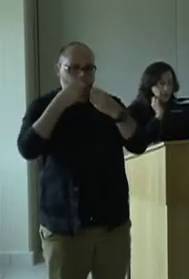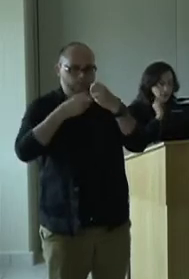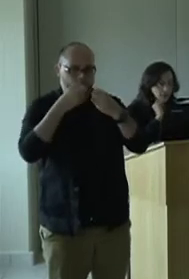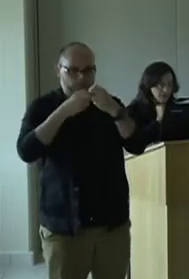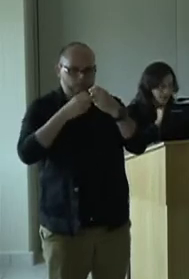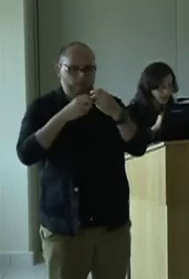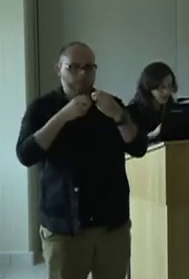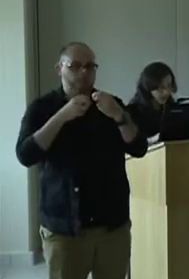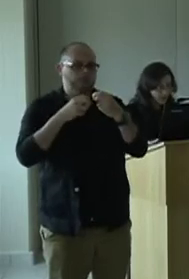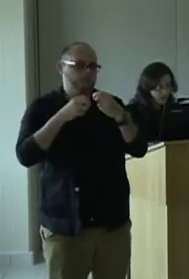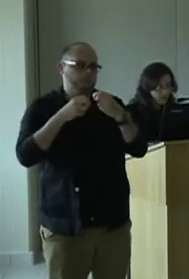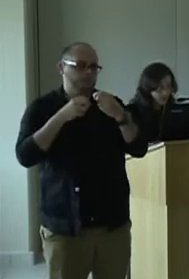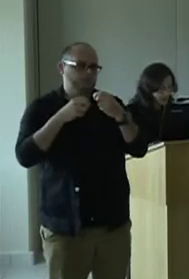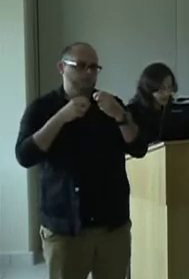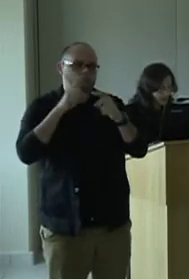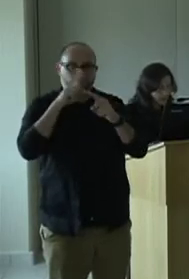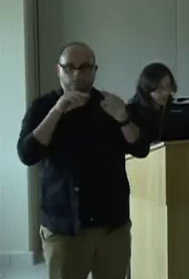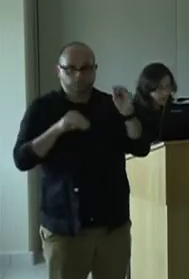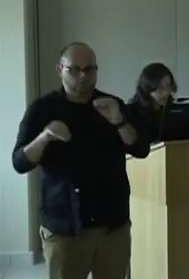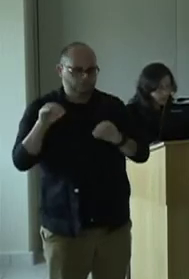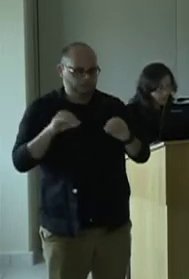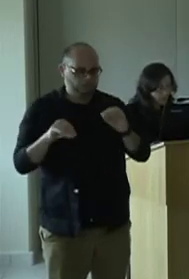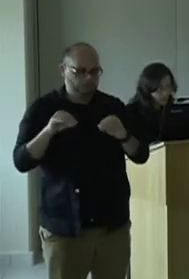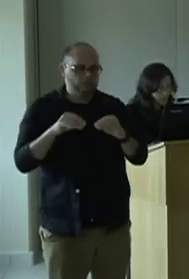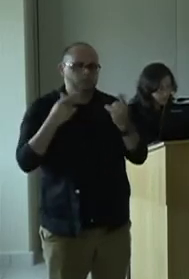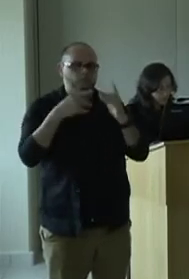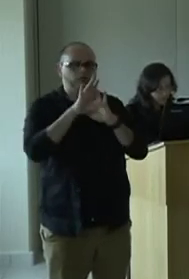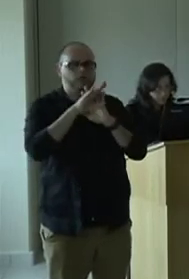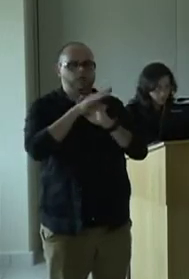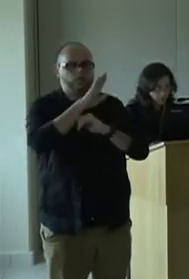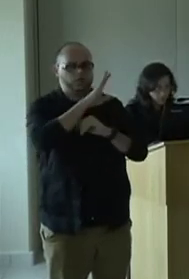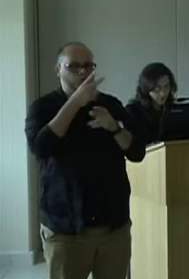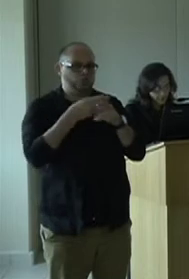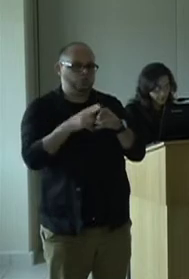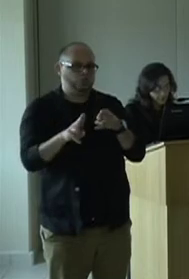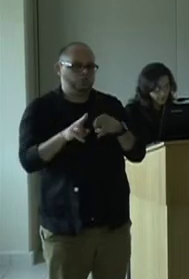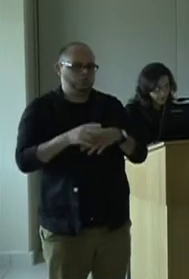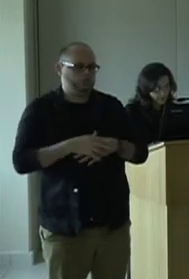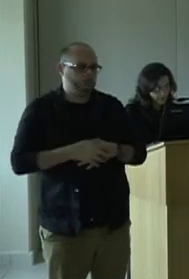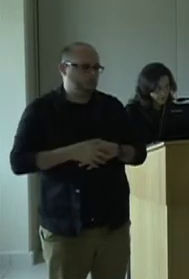motivo de la esclerosis. Les voy a poner rápidamente un video de él que es cortito.